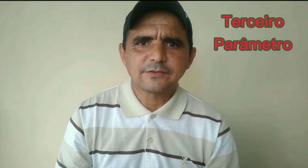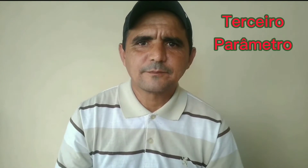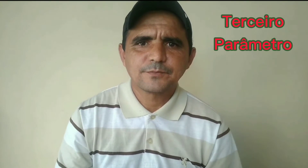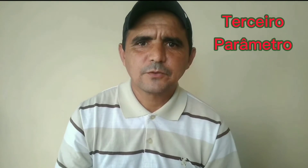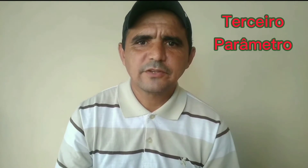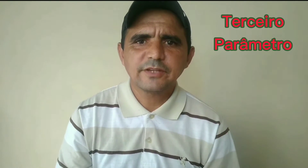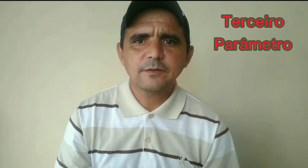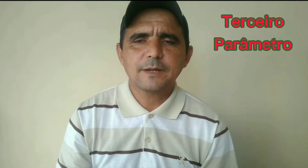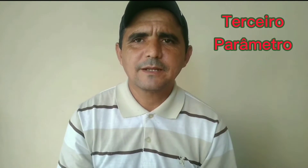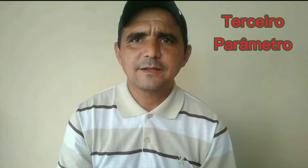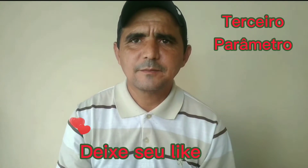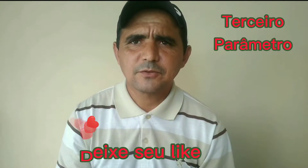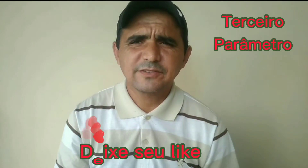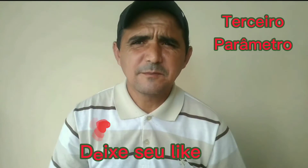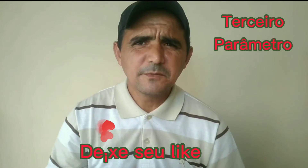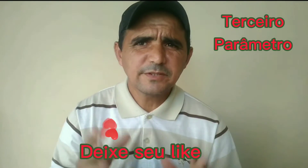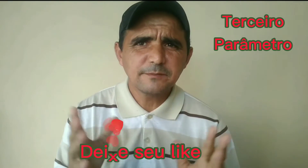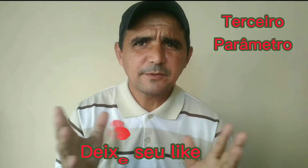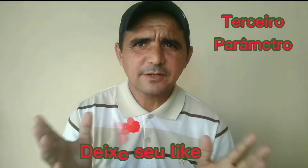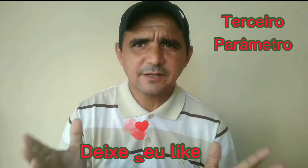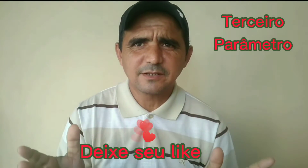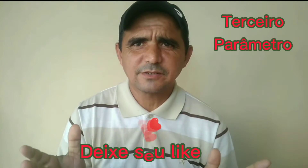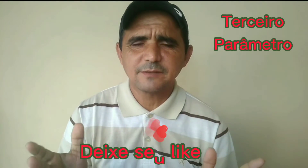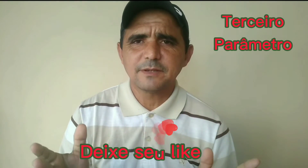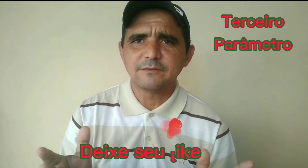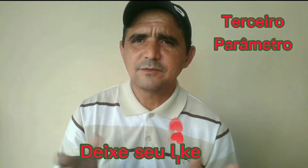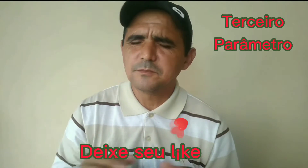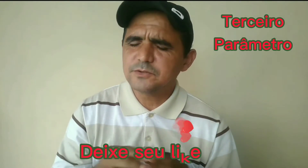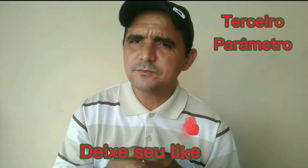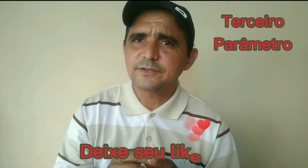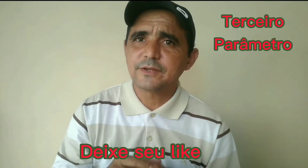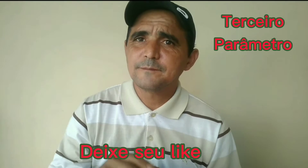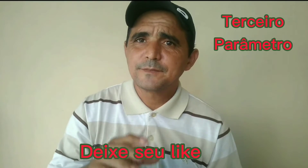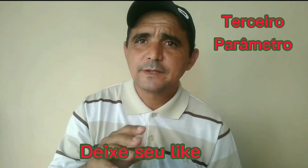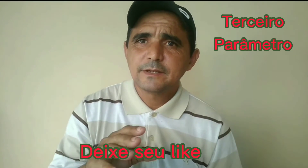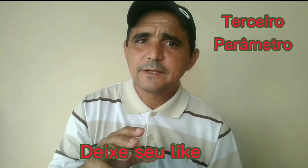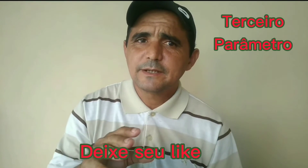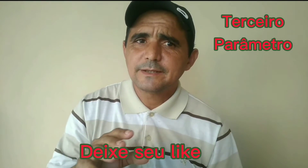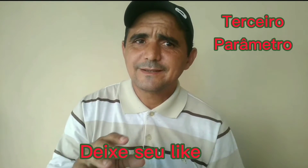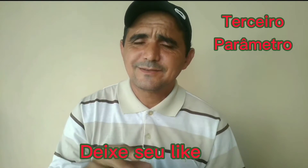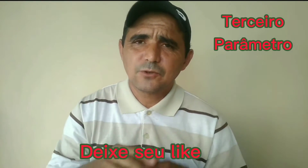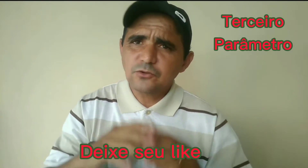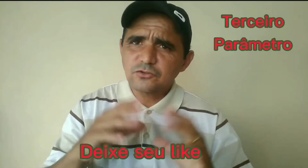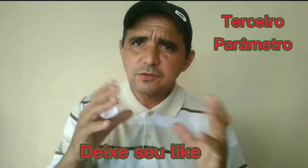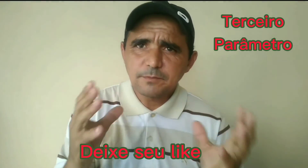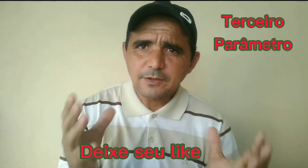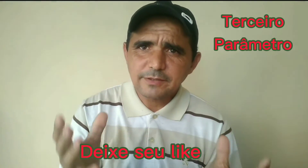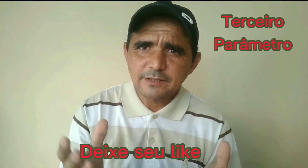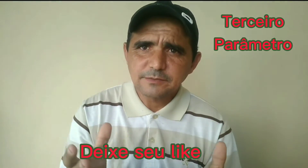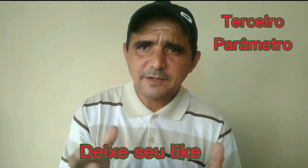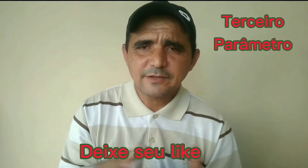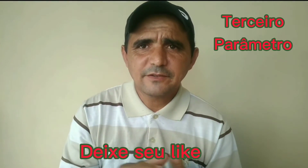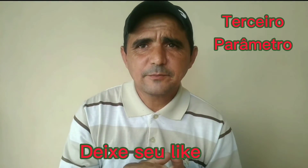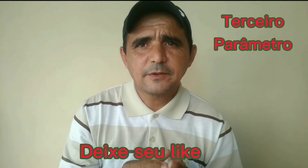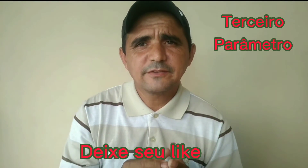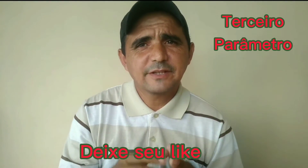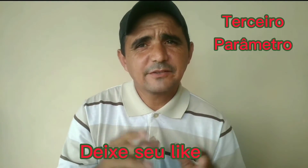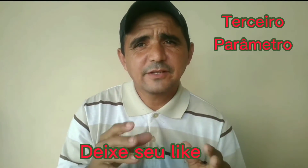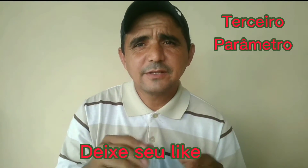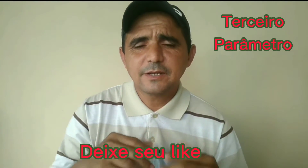sinais. O terceiro parâmetro, isso é muito importante também, viu? Muito mesmo. Todos são importantes, mas talvez você pode dizer que esse aqui